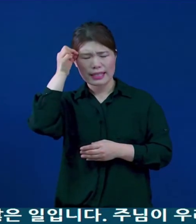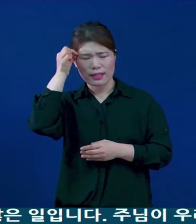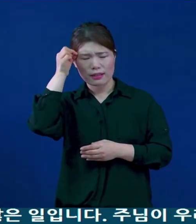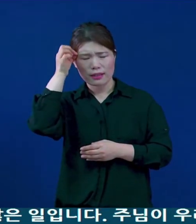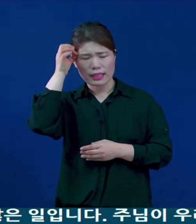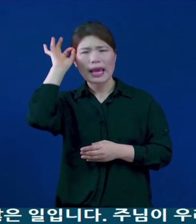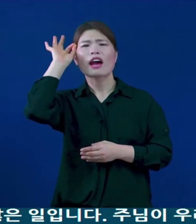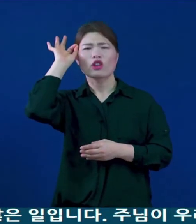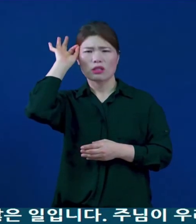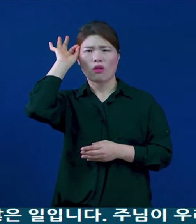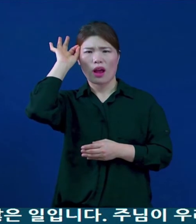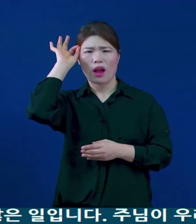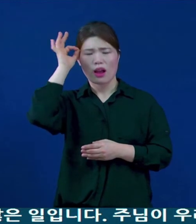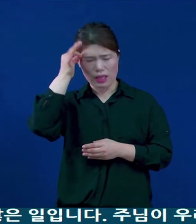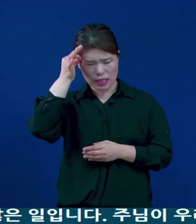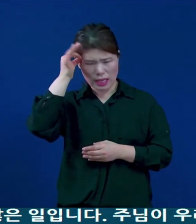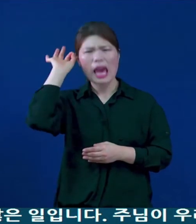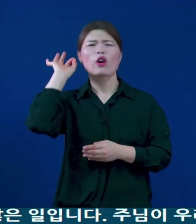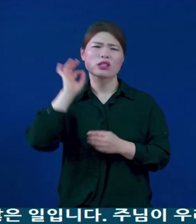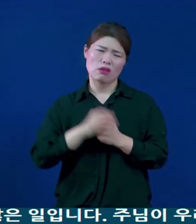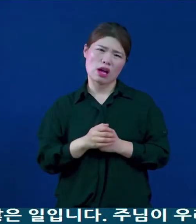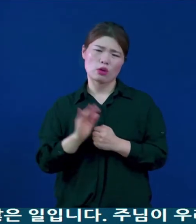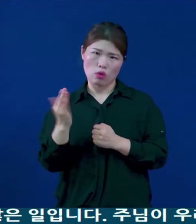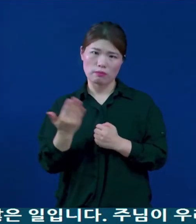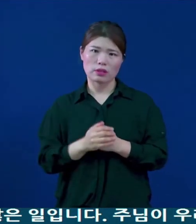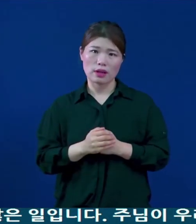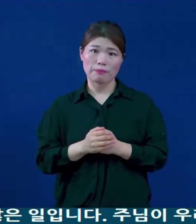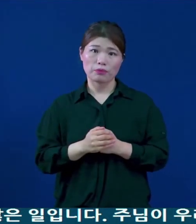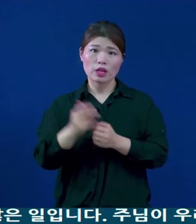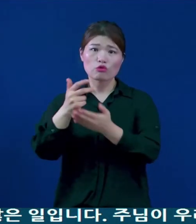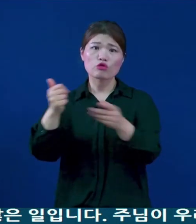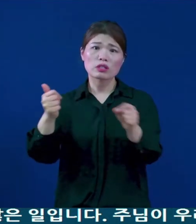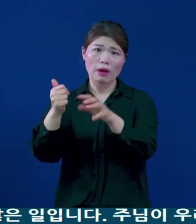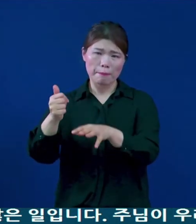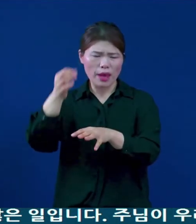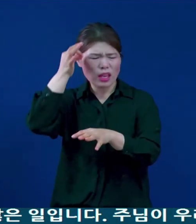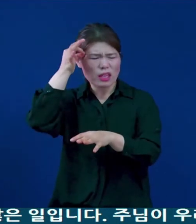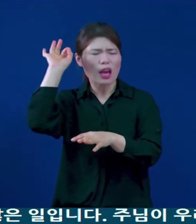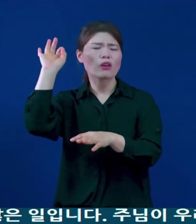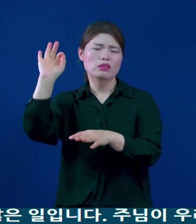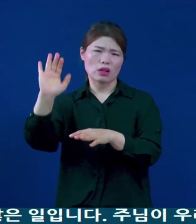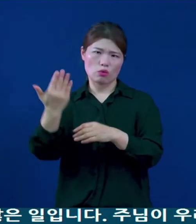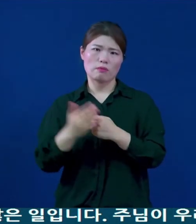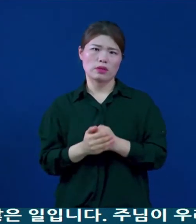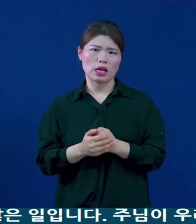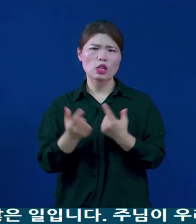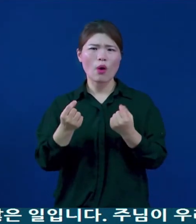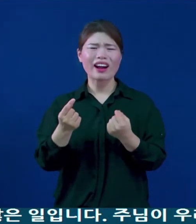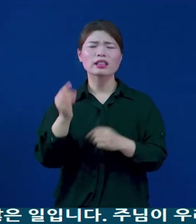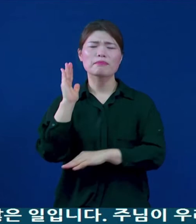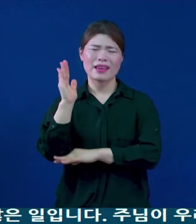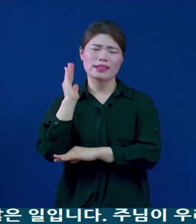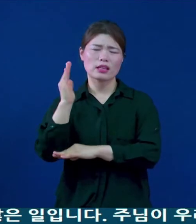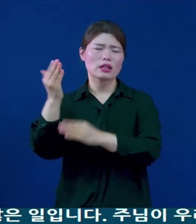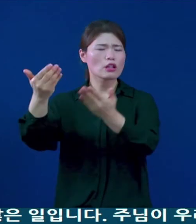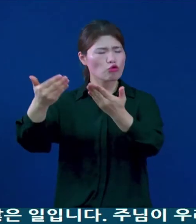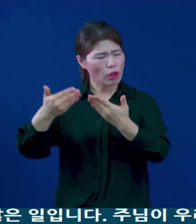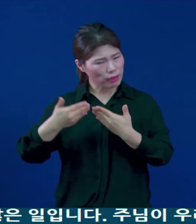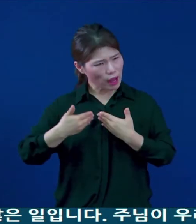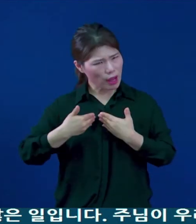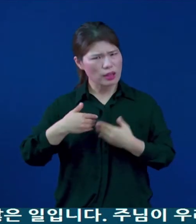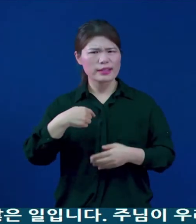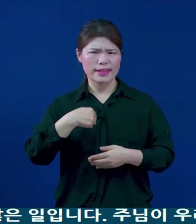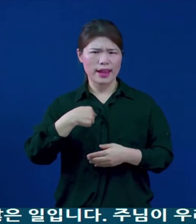있어야 되고, 우리가 정말 주 앞에 나가려고 할 때 더 깨어 있어야 되는 그런 메시지를 주시지 않나, 나름